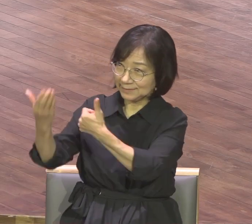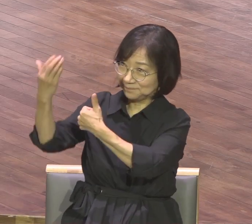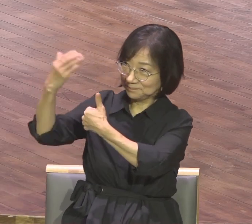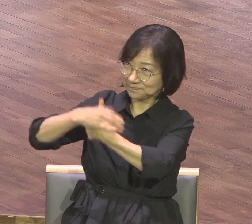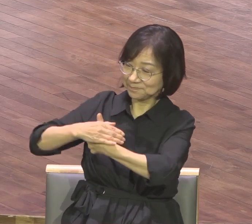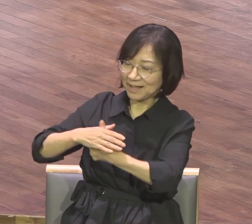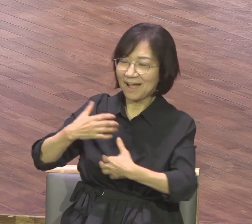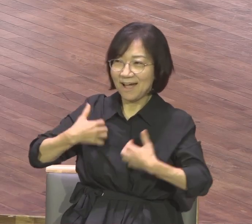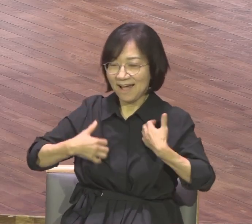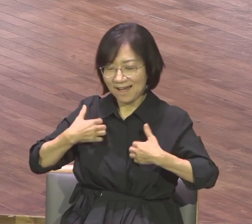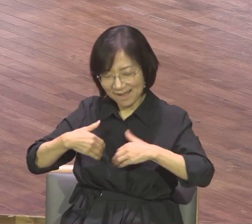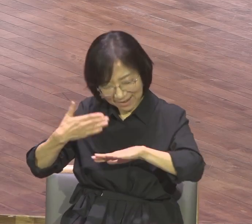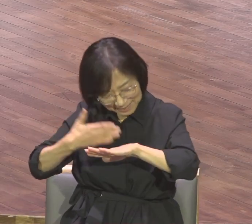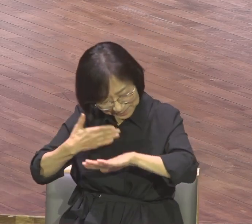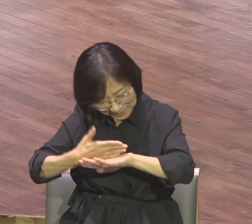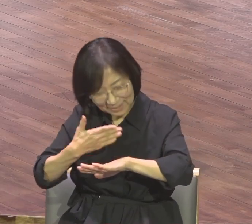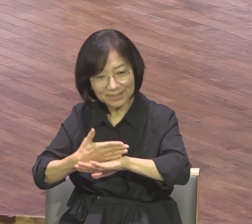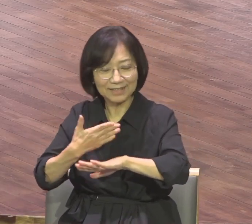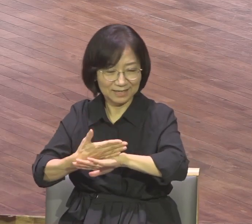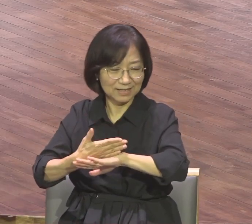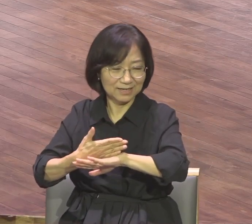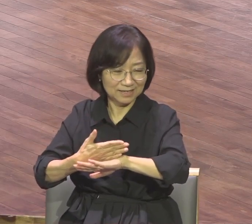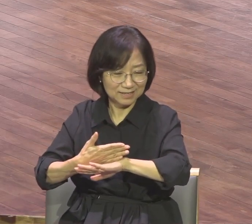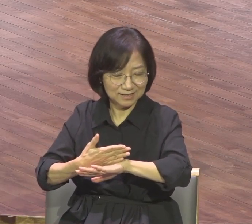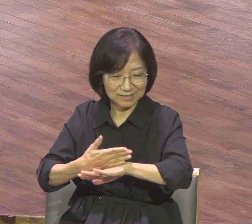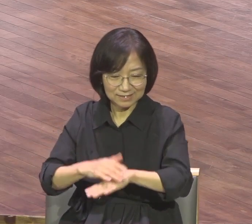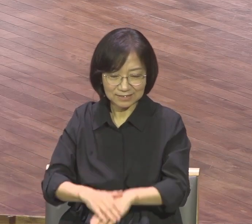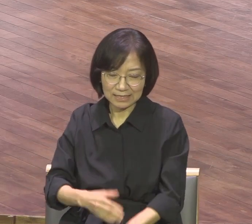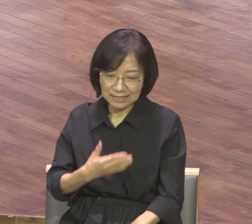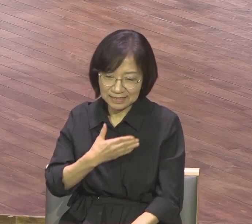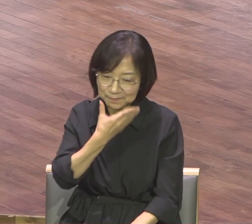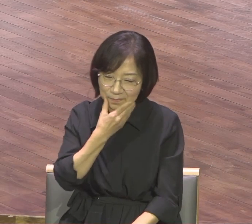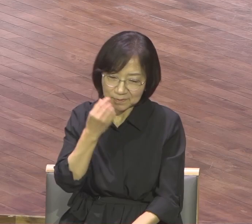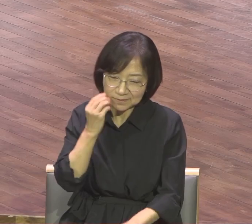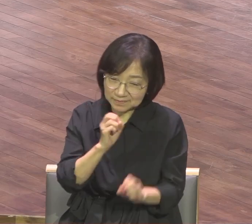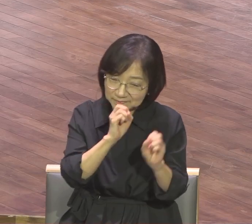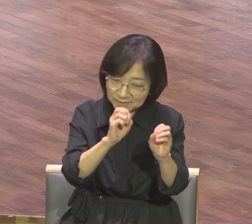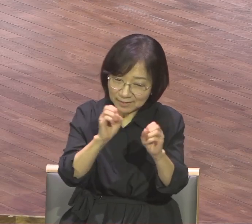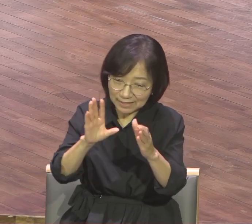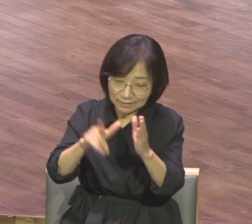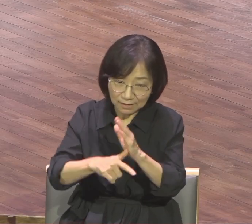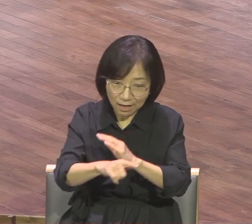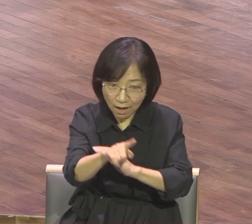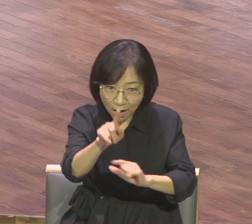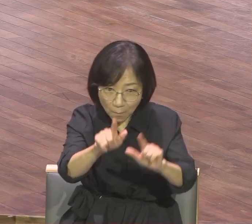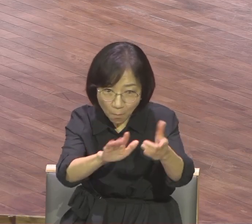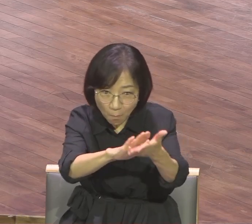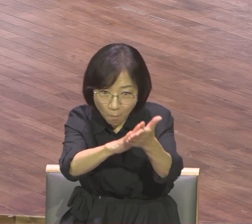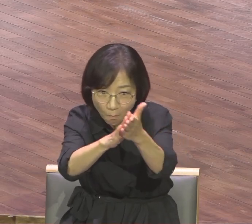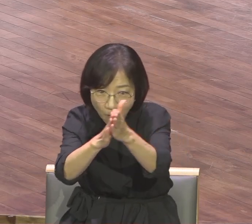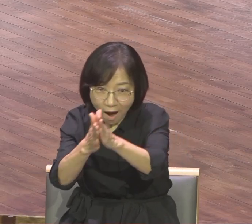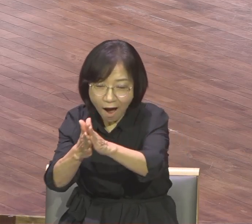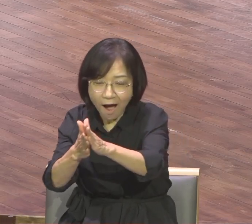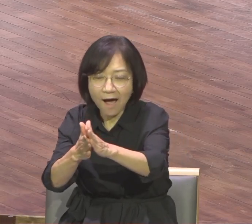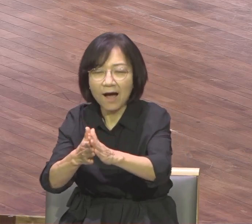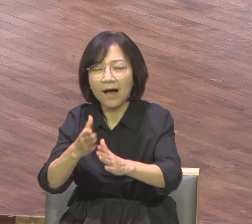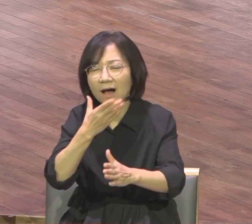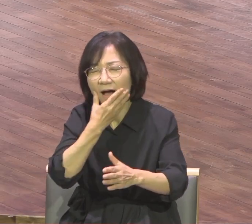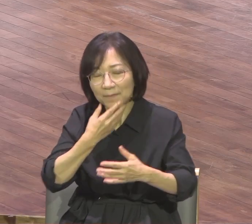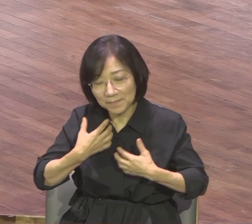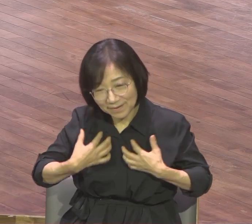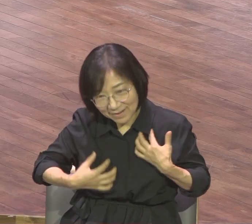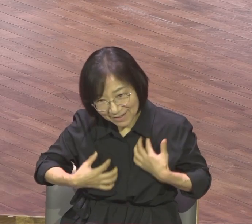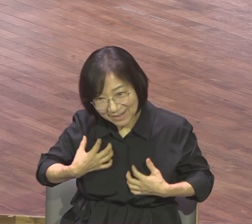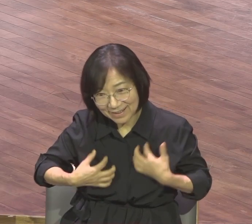너무나 기쁘고 감사해서 내가 복음을 전할 때 현장이 변화되는 것이 너무나 기쁘고 행복해서